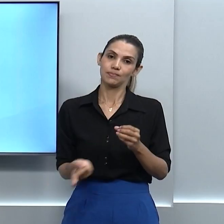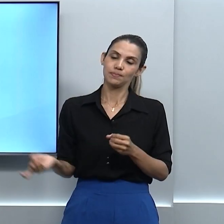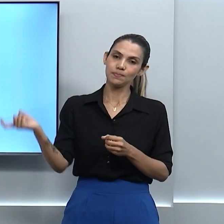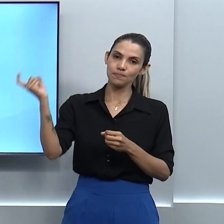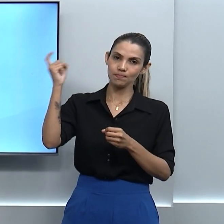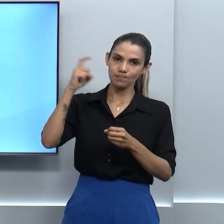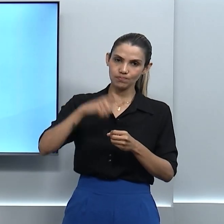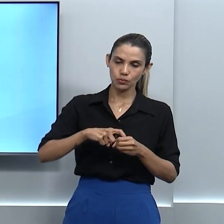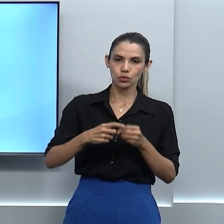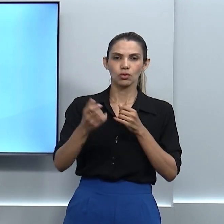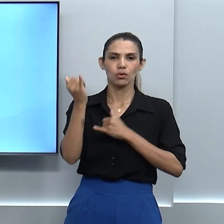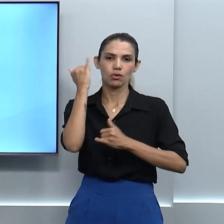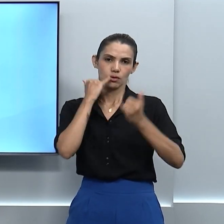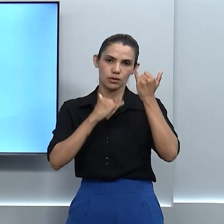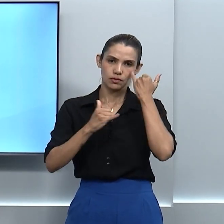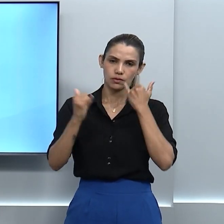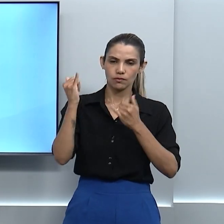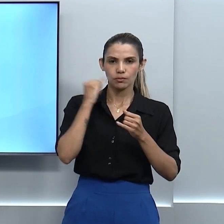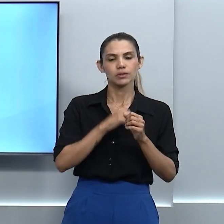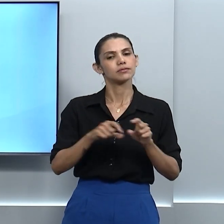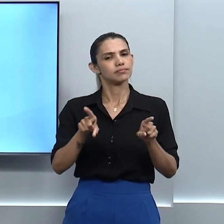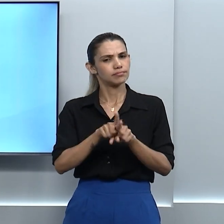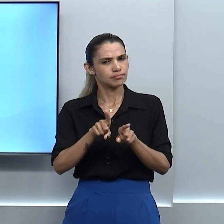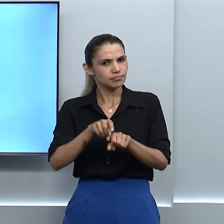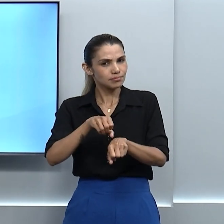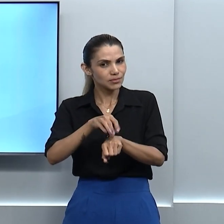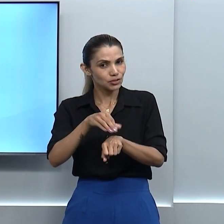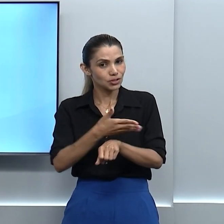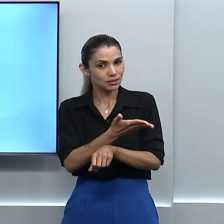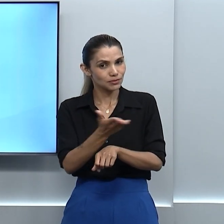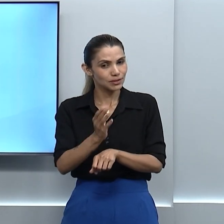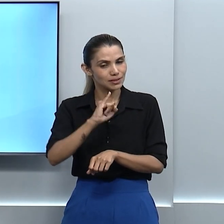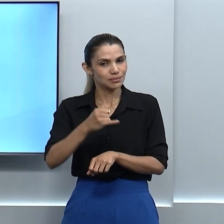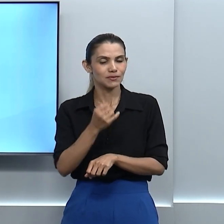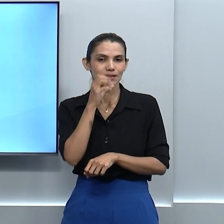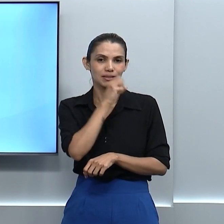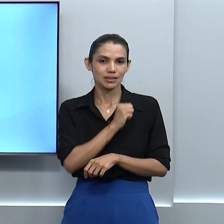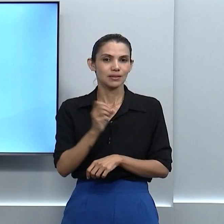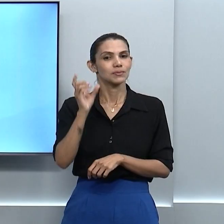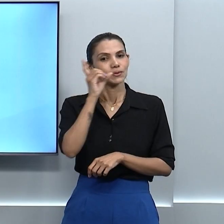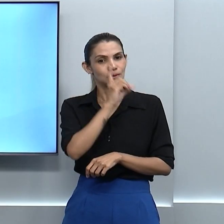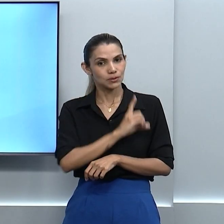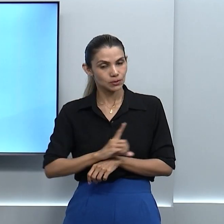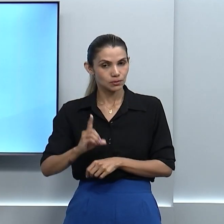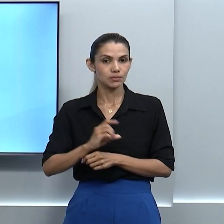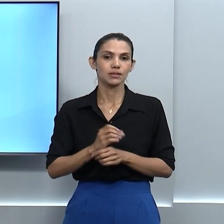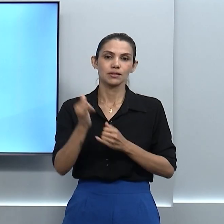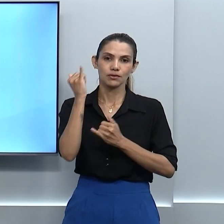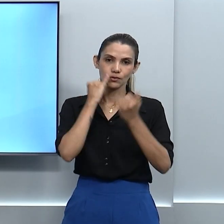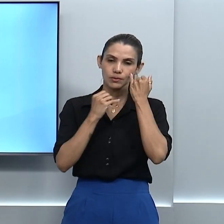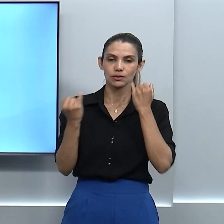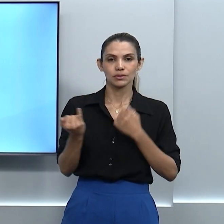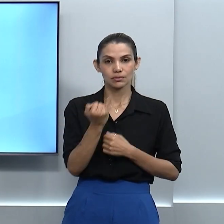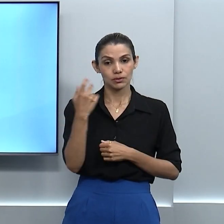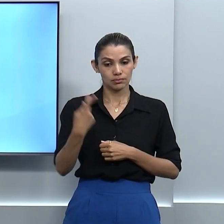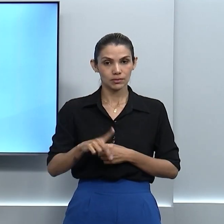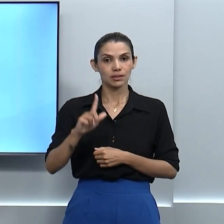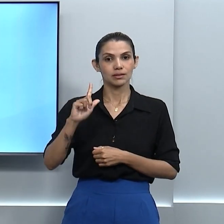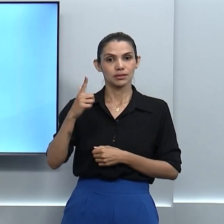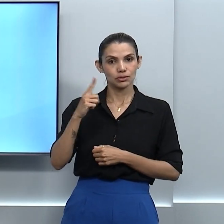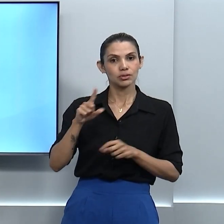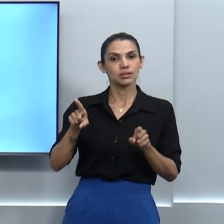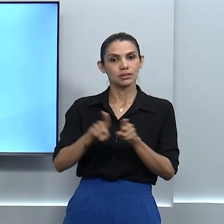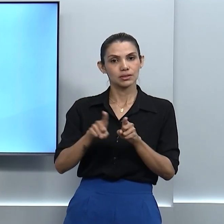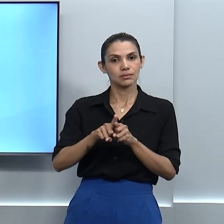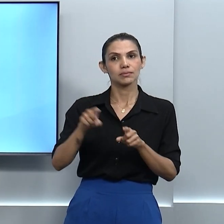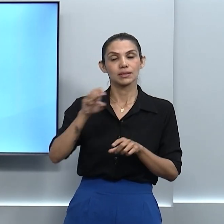volta com essa informação, também com algumas dicas para o seu final de semana, informações importantes aqui da nossa cidade, Goiânia, e